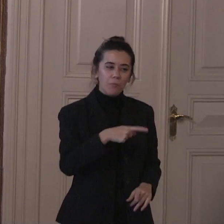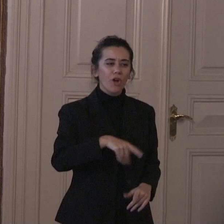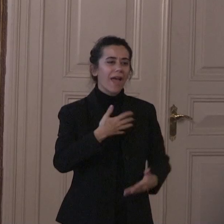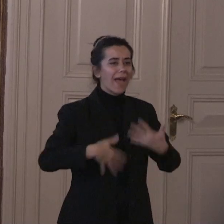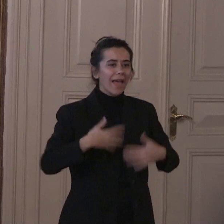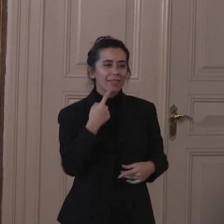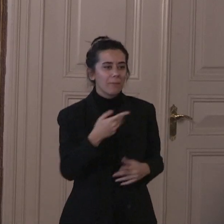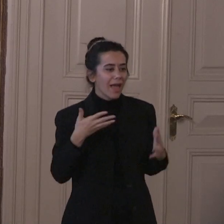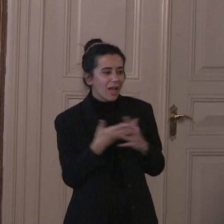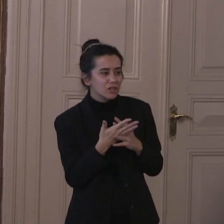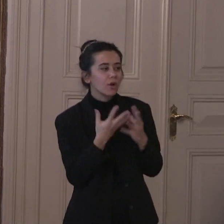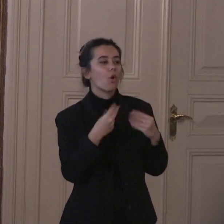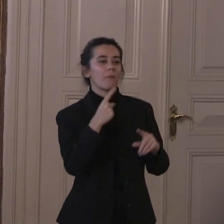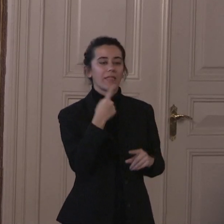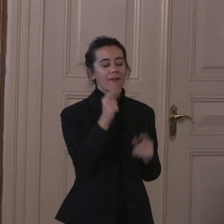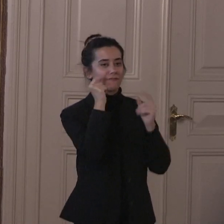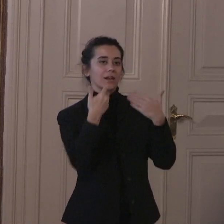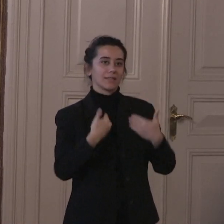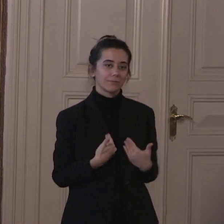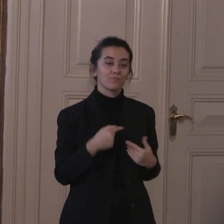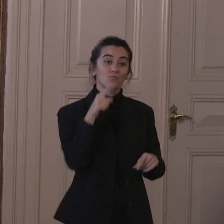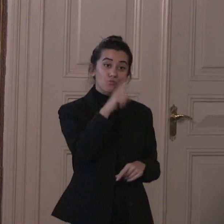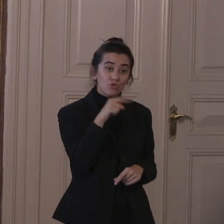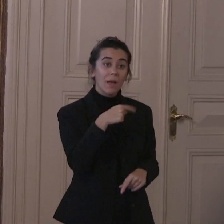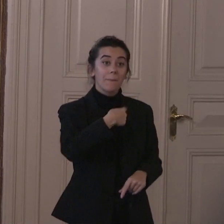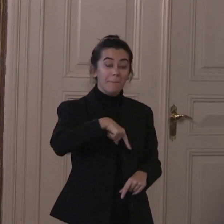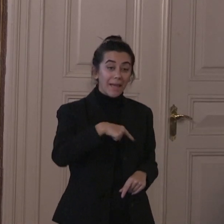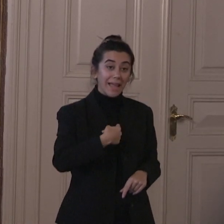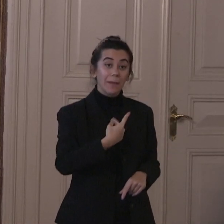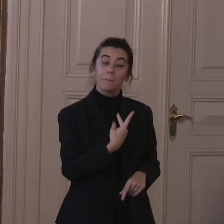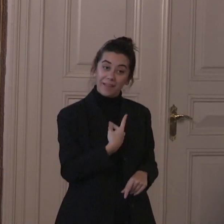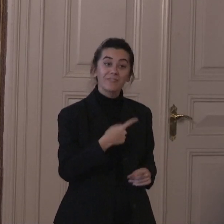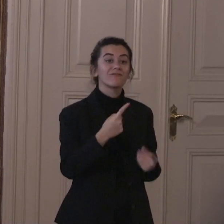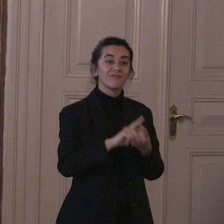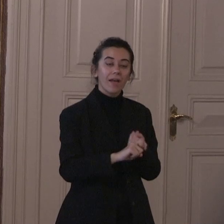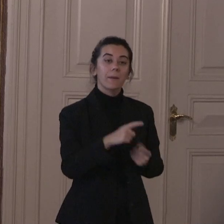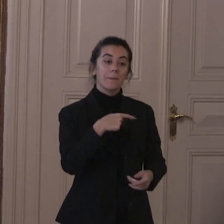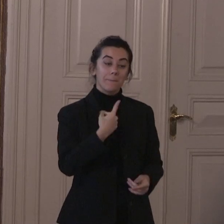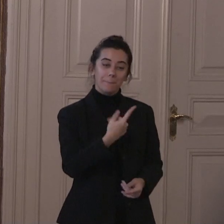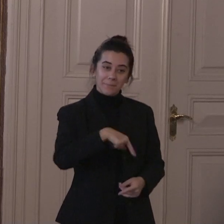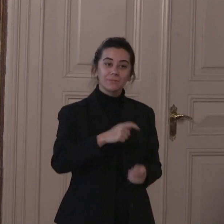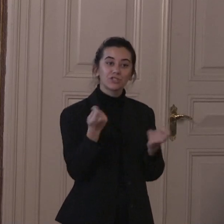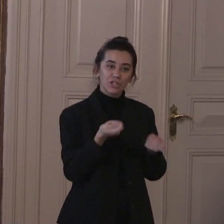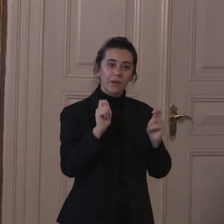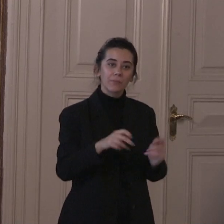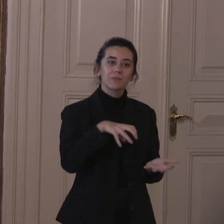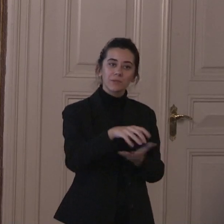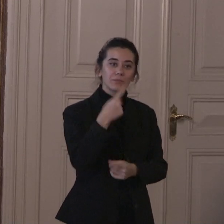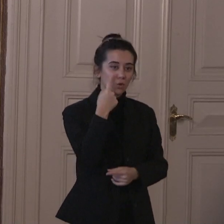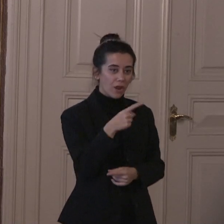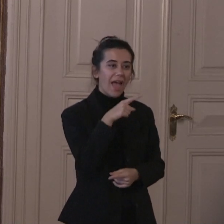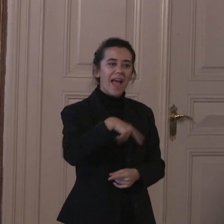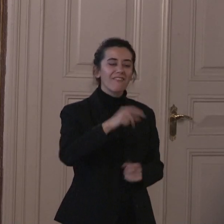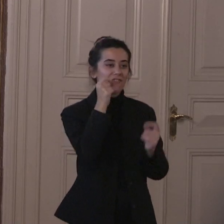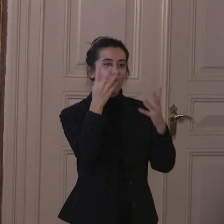olmadığı alanlarda olduğunun farkındayım. Bu yüzden benim ve birimimizin bildiği ve herkesin farkında olması gereken temel